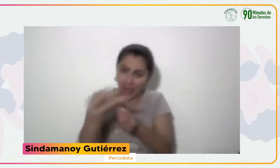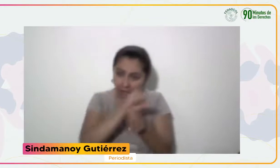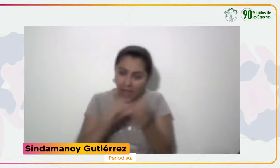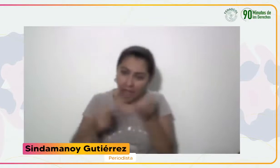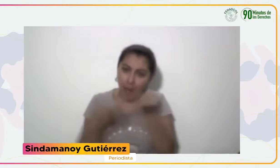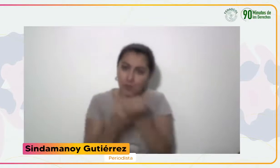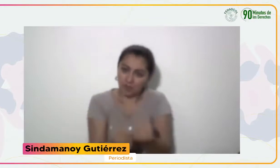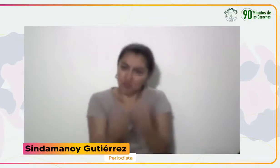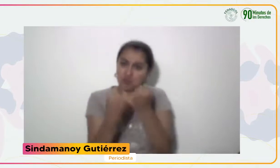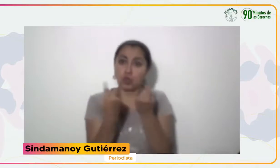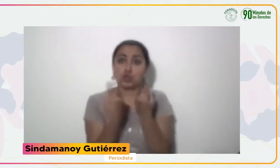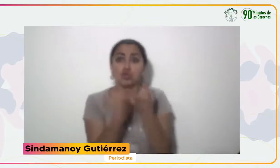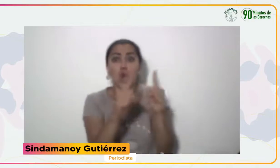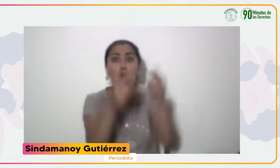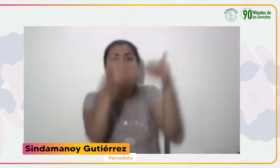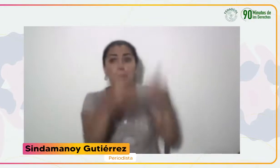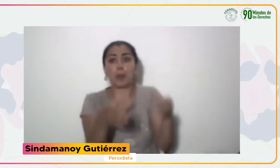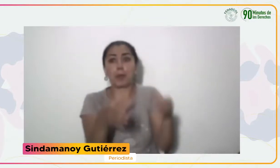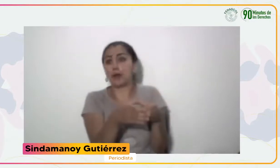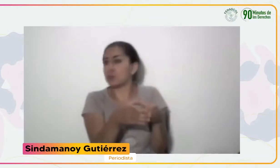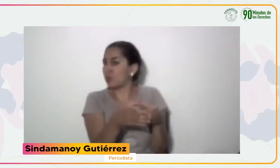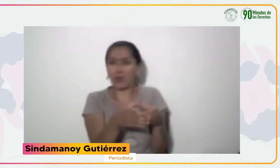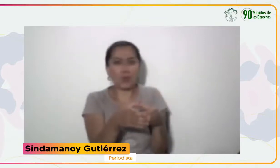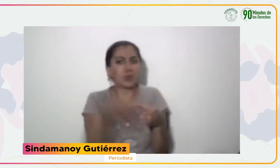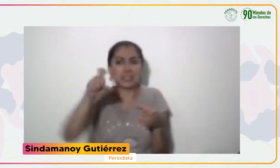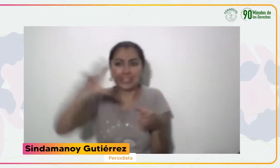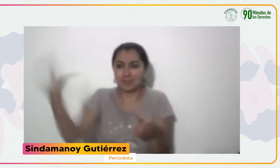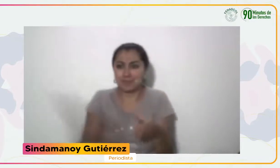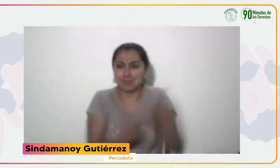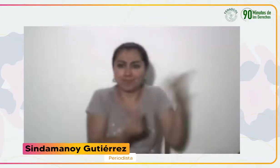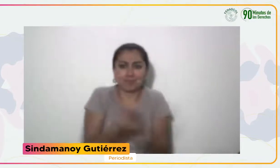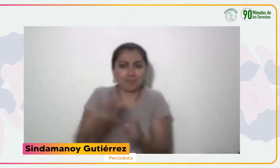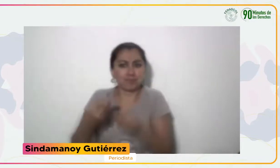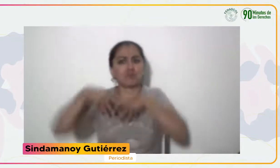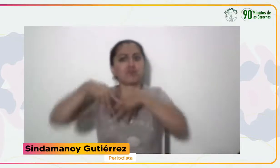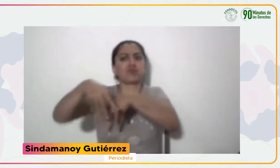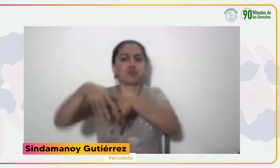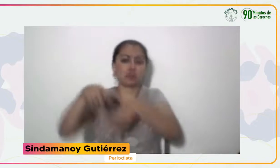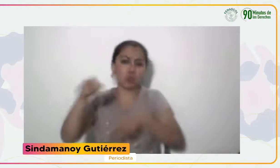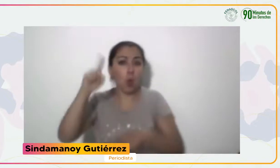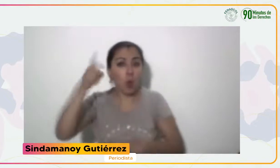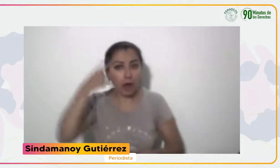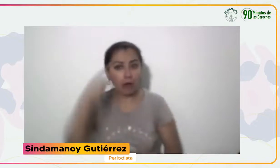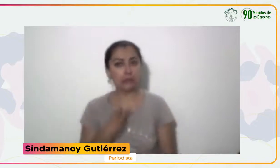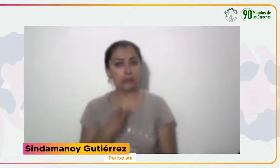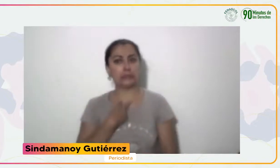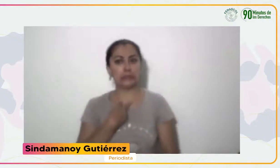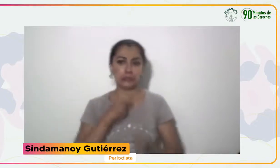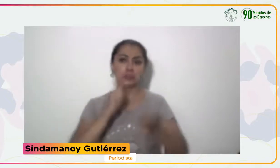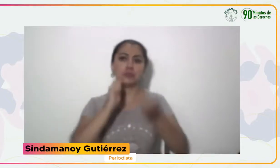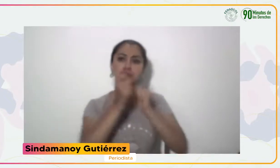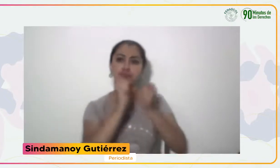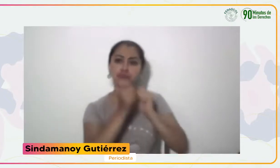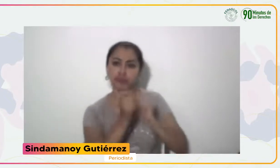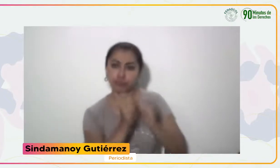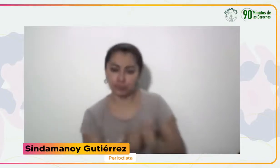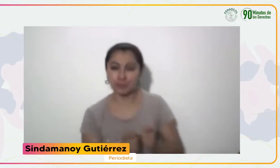Una red de apoyo entre mujeres para podernos empoderar no solo a las personas con discapacidad, también personas oyentes, para que el gobierno